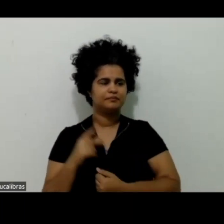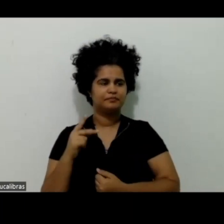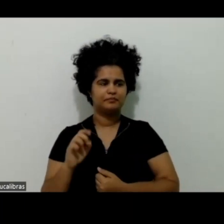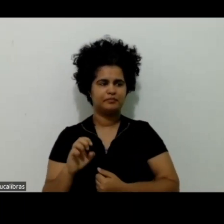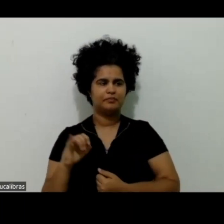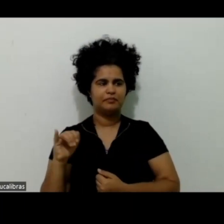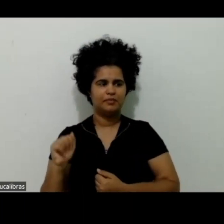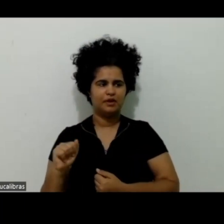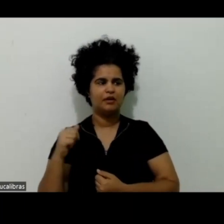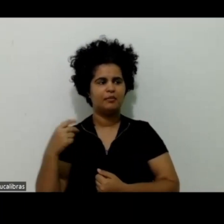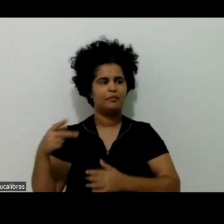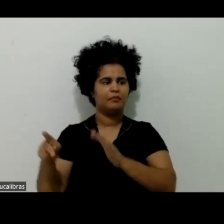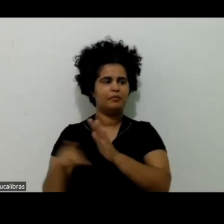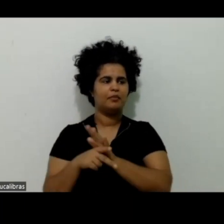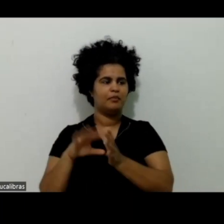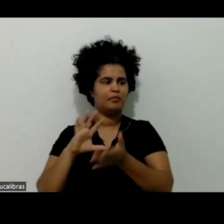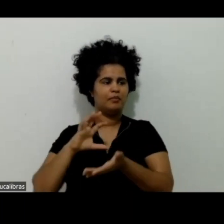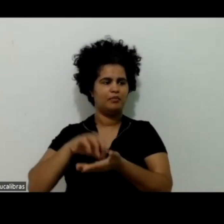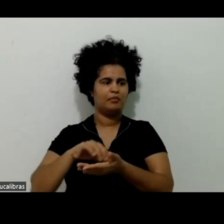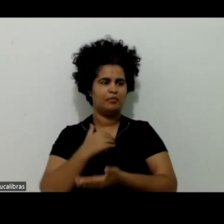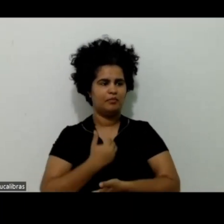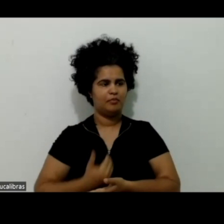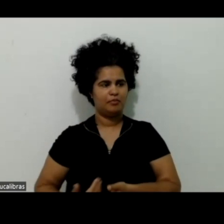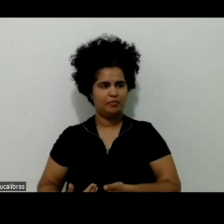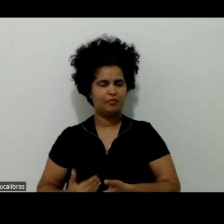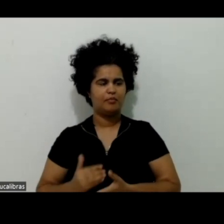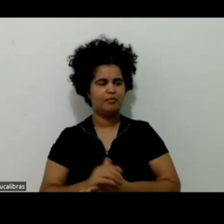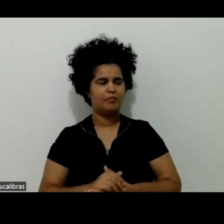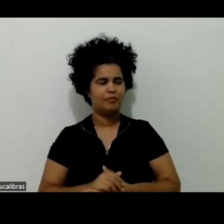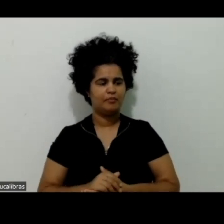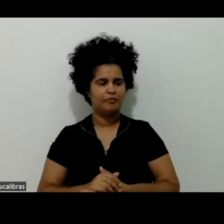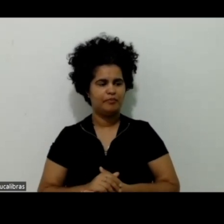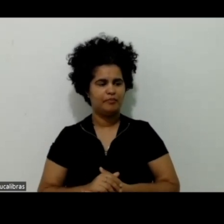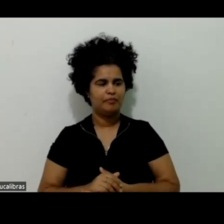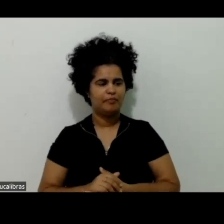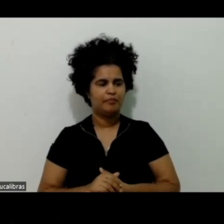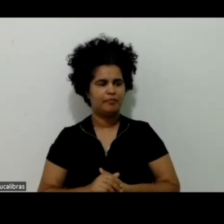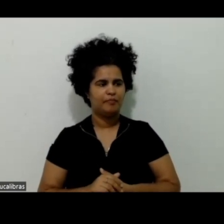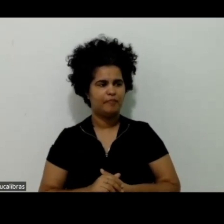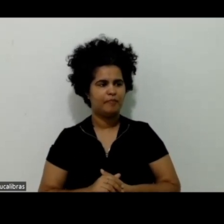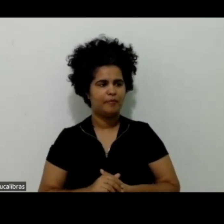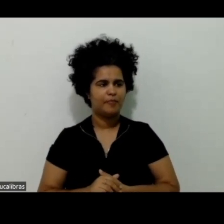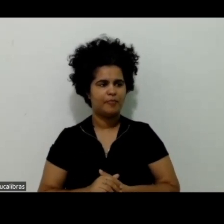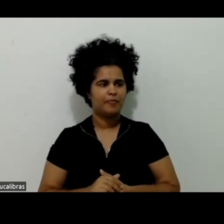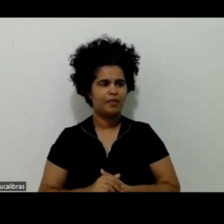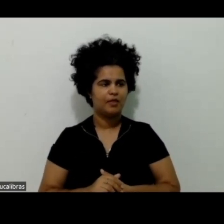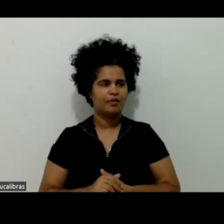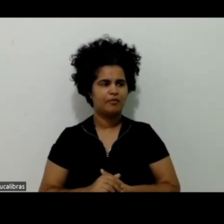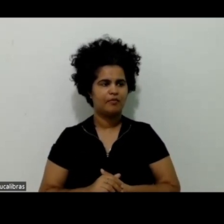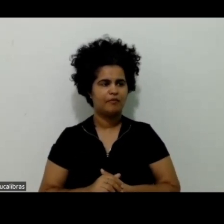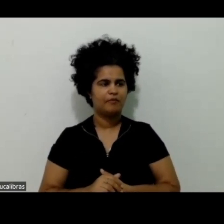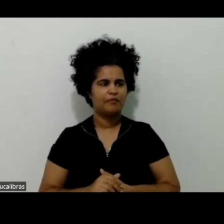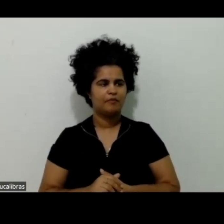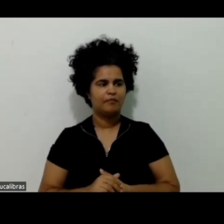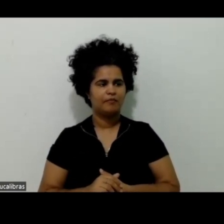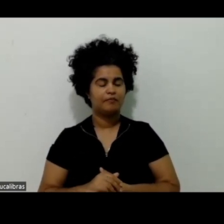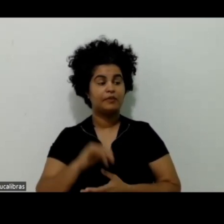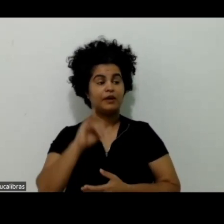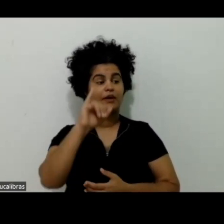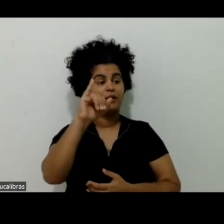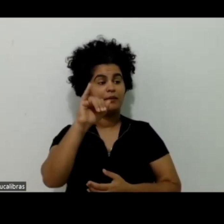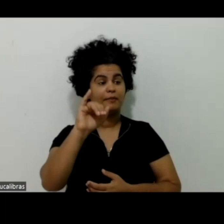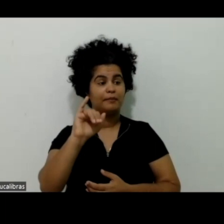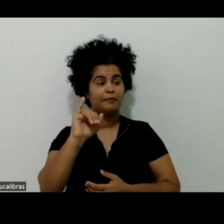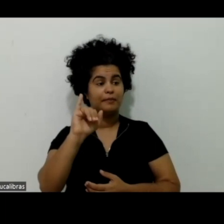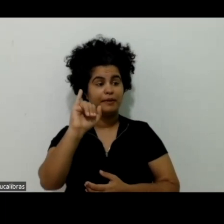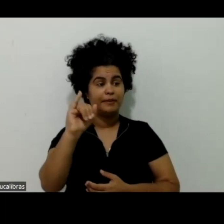órgão do governo, né, enfim, né, através do Atlas da Violência, o IPEA,